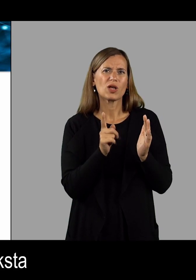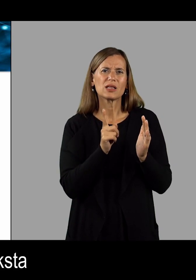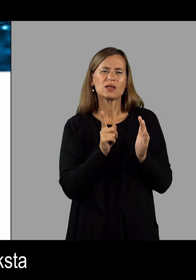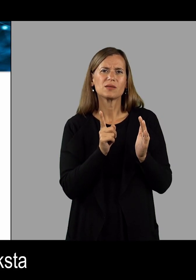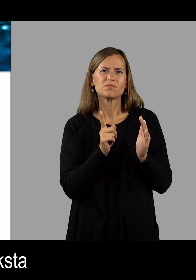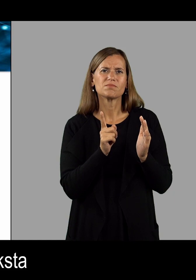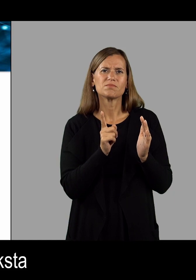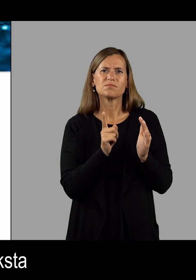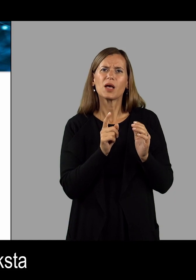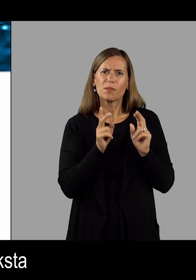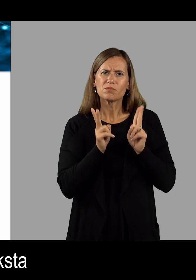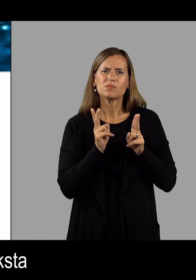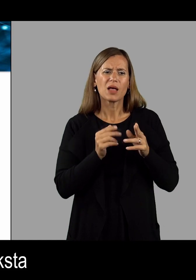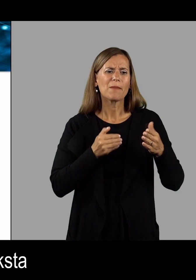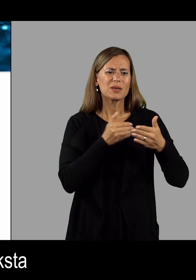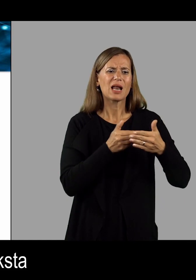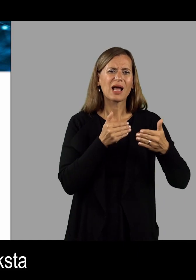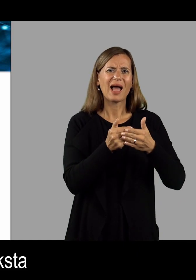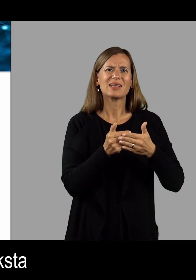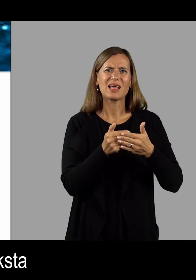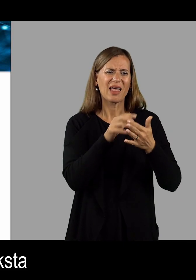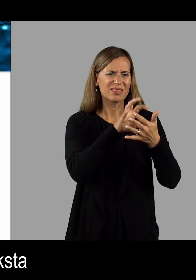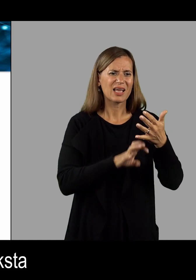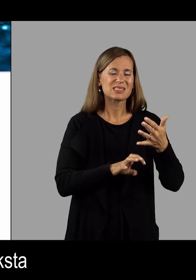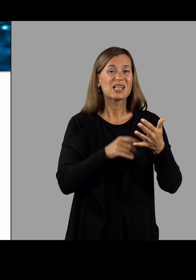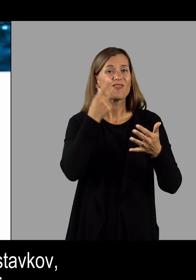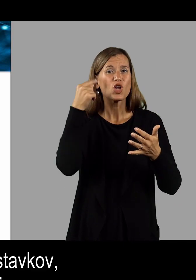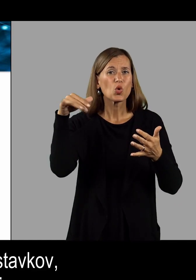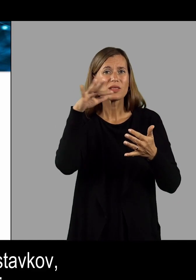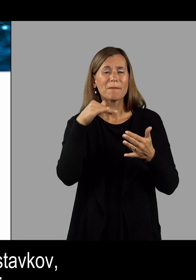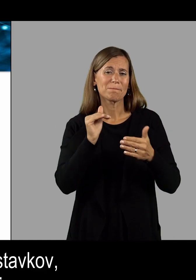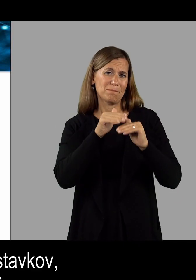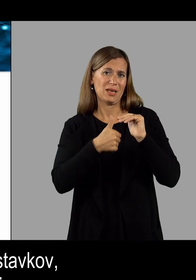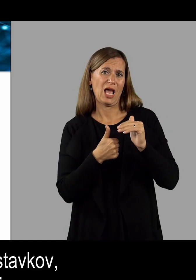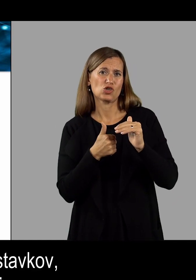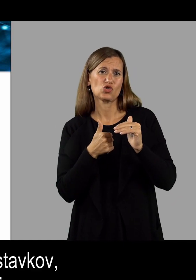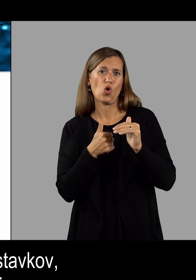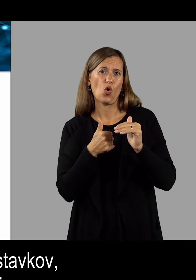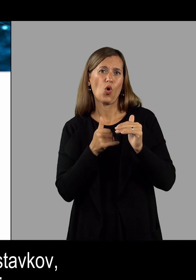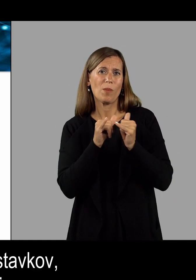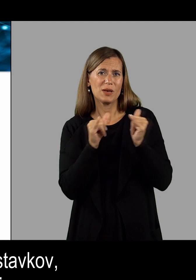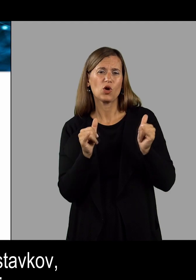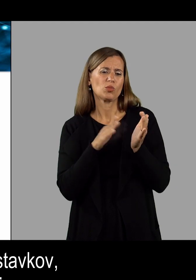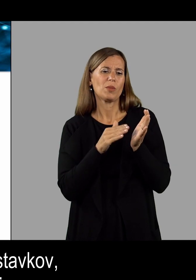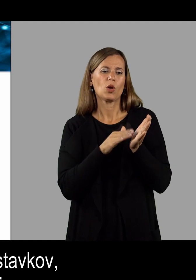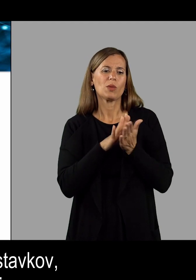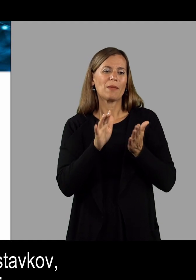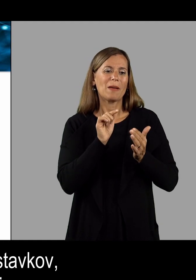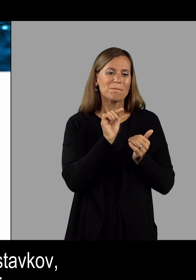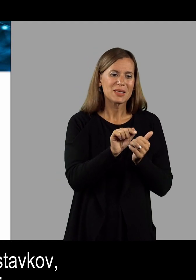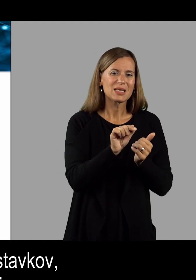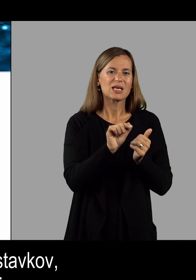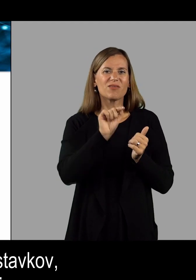tudi software še ni v tej fazi, se pravi, zdaj generalno govorim